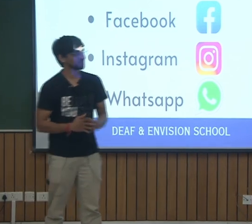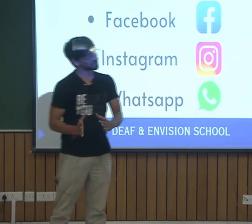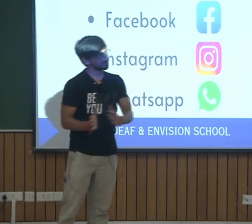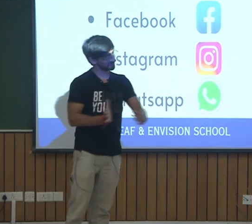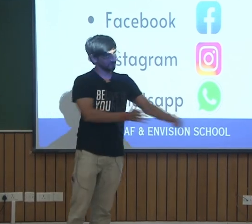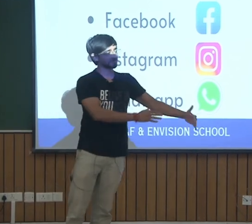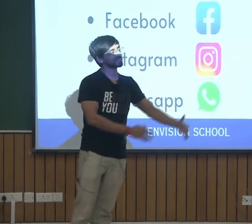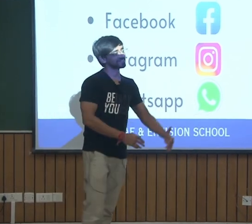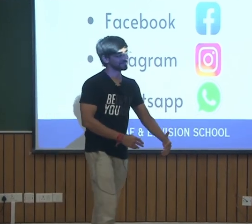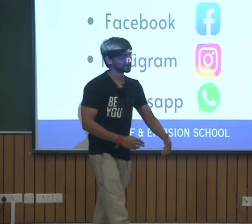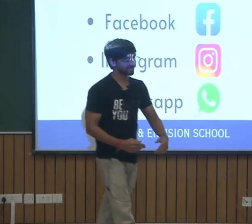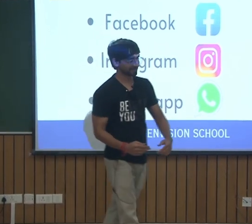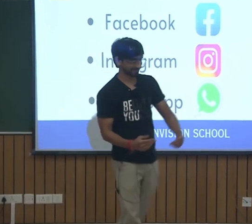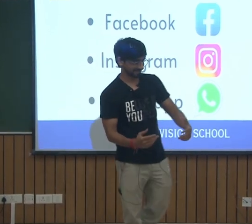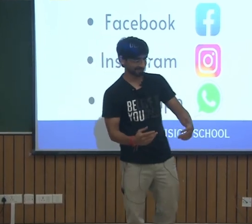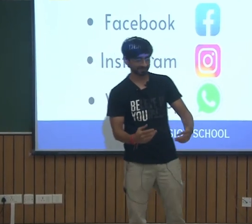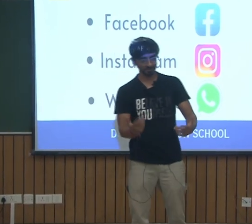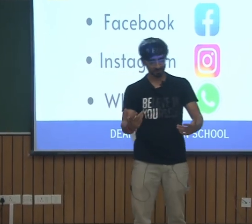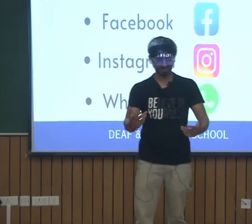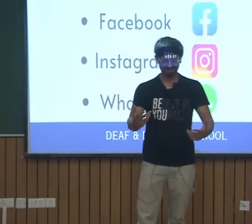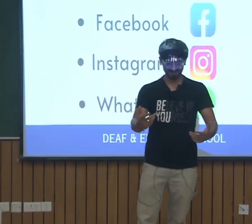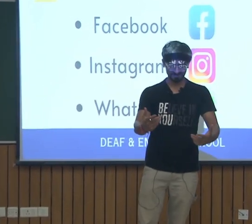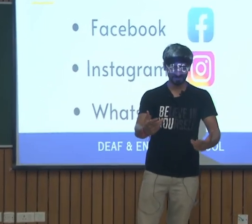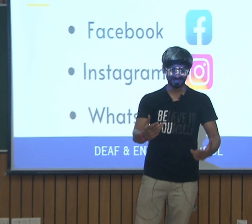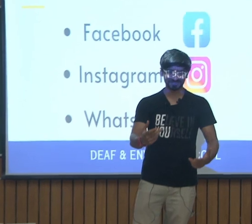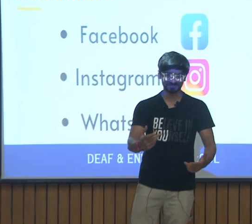वो एक प्रॉपर नहीं जाएगा, वो जाएगा कोई और करके आएगा फिर मैं बताता हूँ.